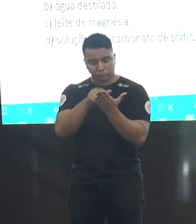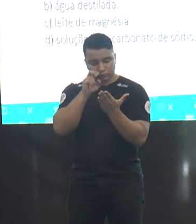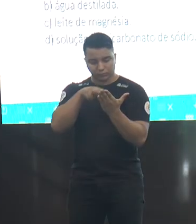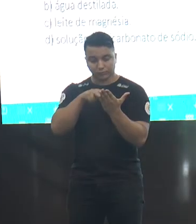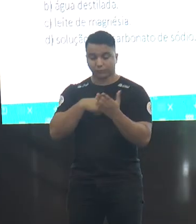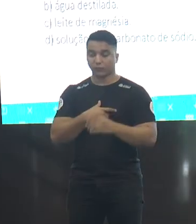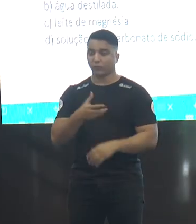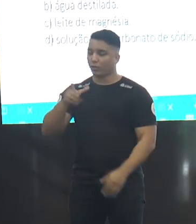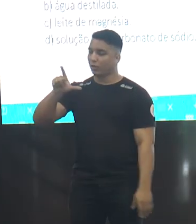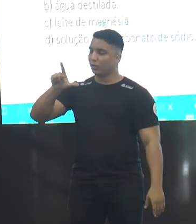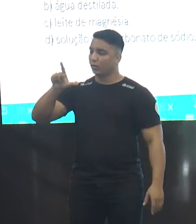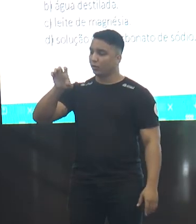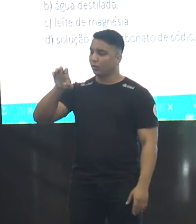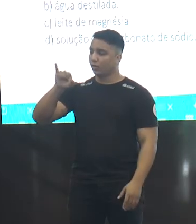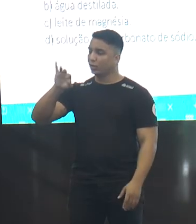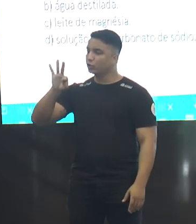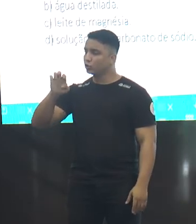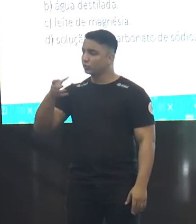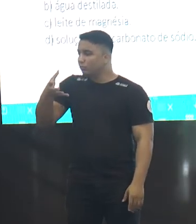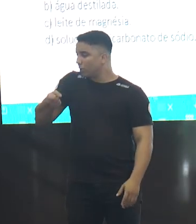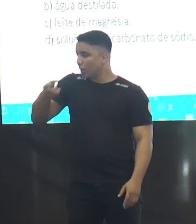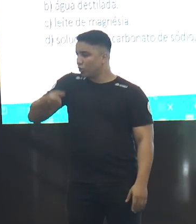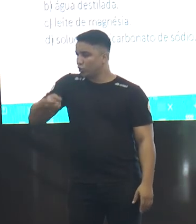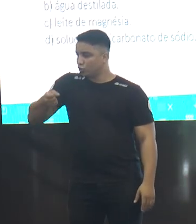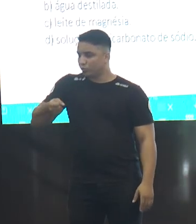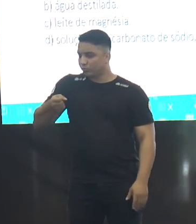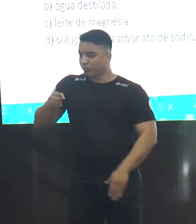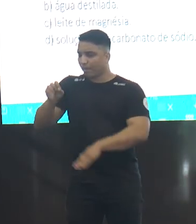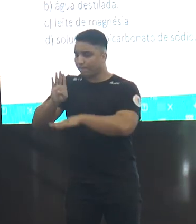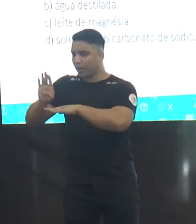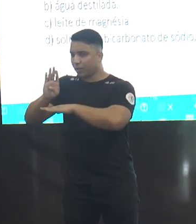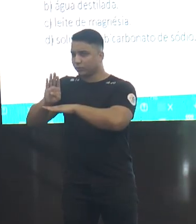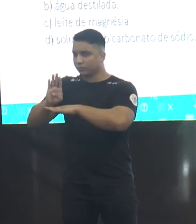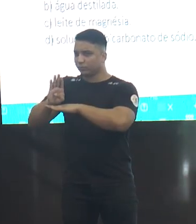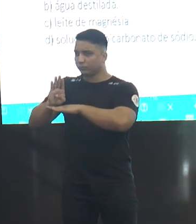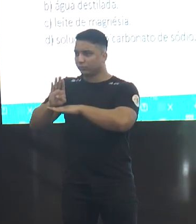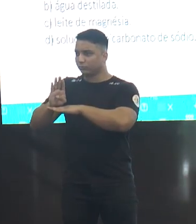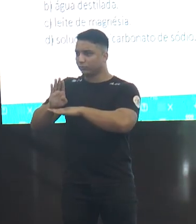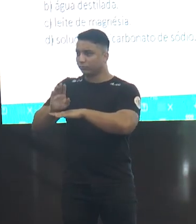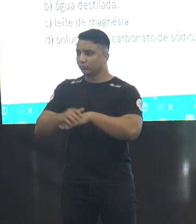o leite é uma base?